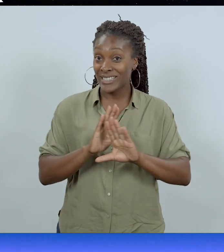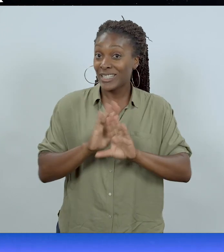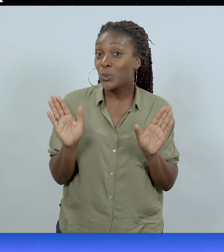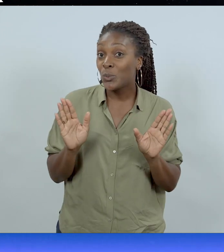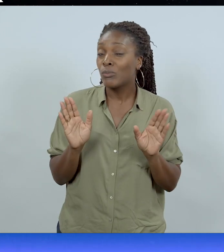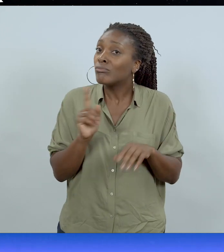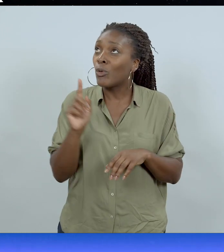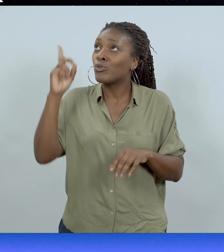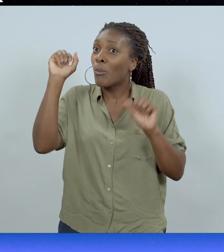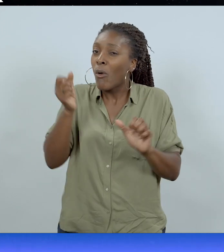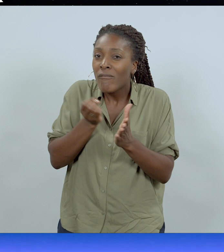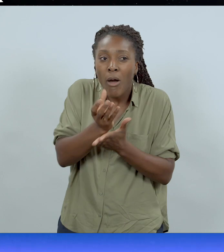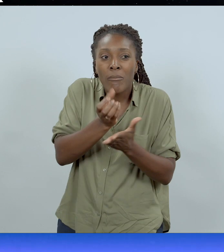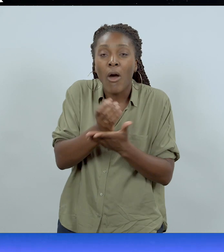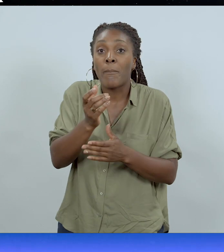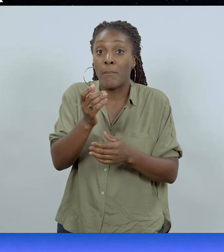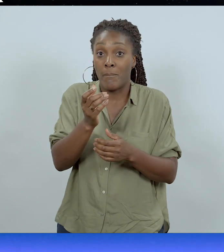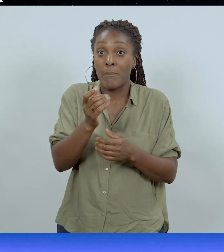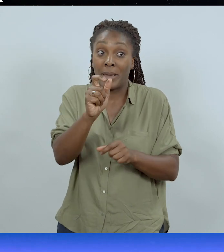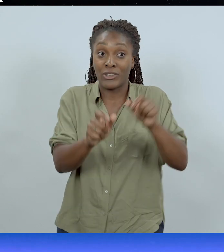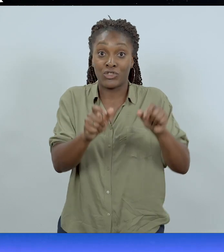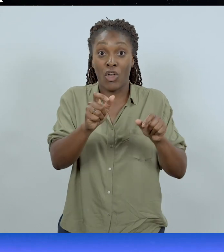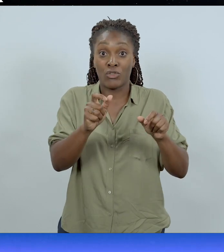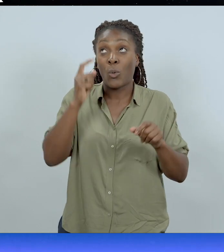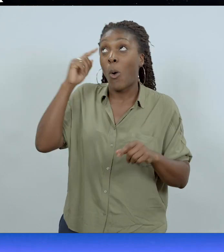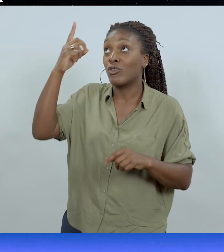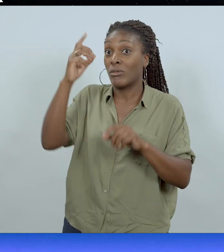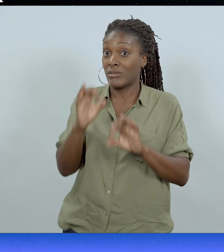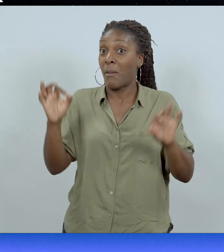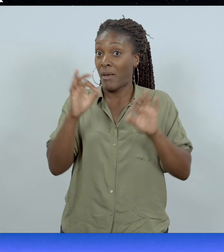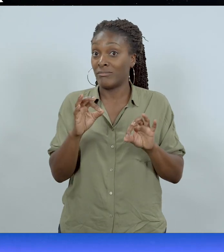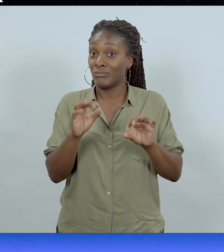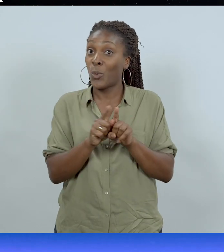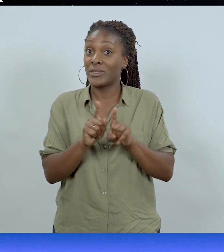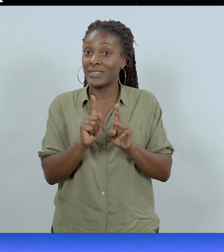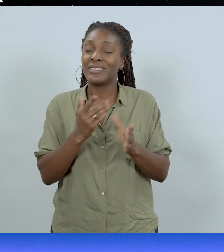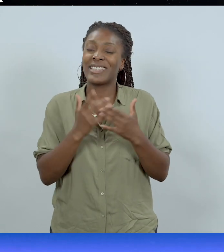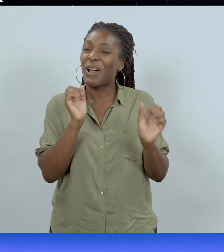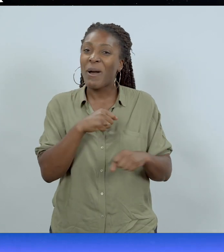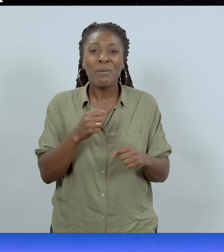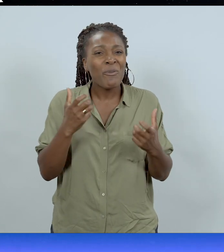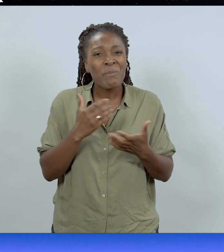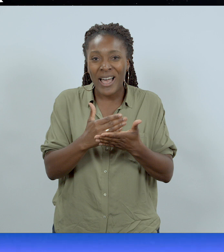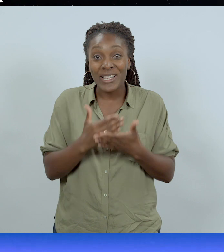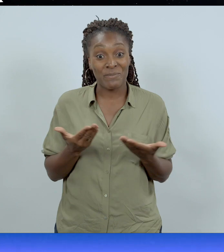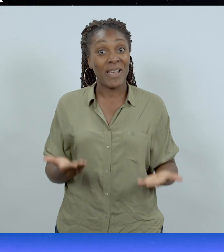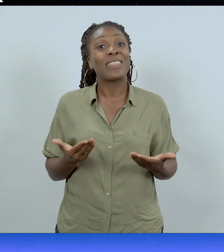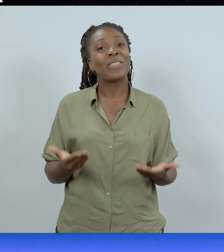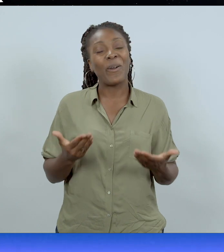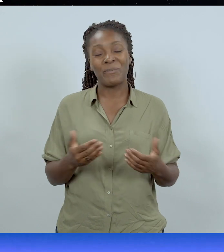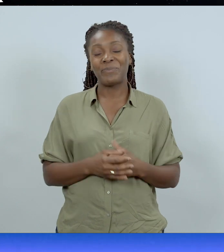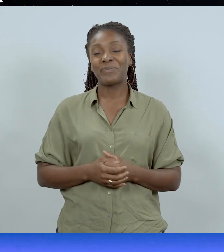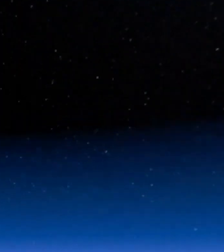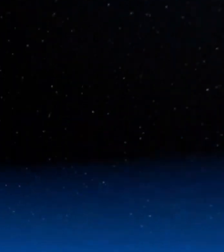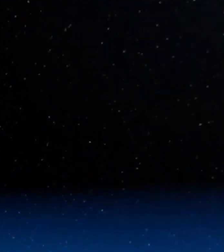Dieu parle aussi, à travers les rêves, à ceux qui ne le connaissent pas encore. C'est juste incroyable et c'est ce que j'aimerais voir avec toi dans cette